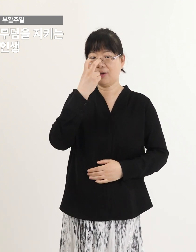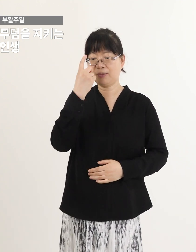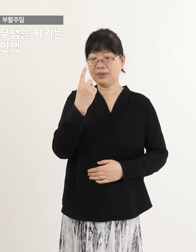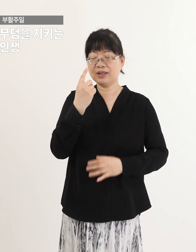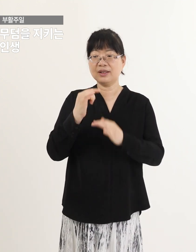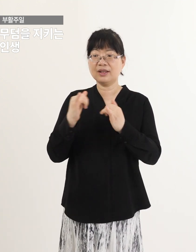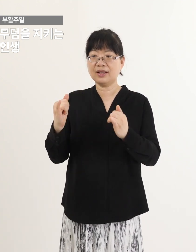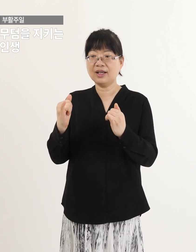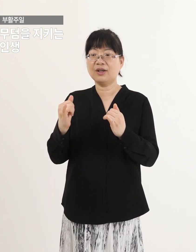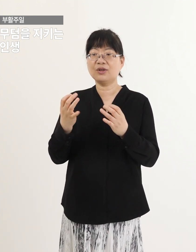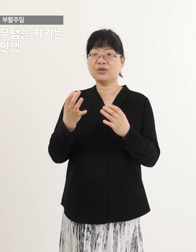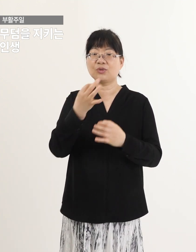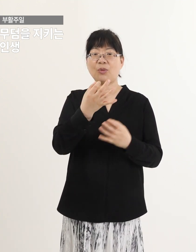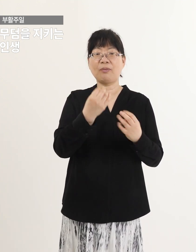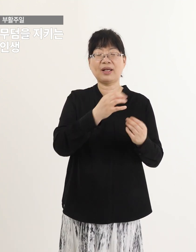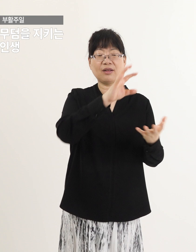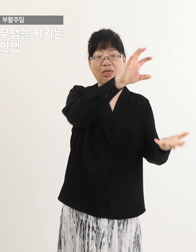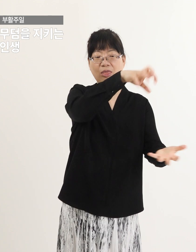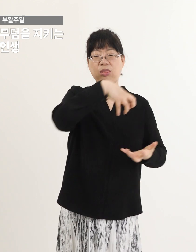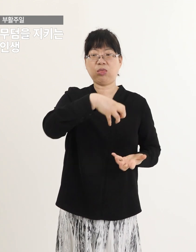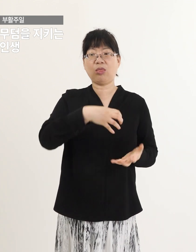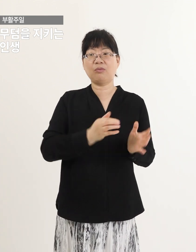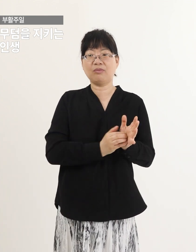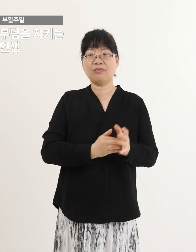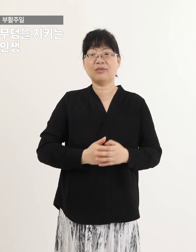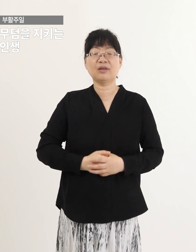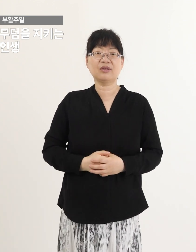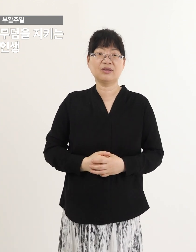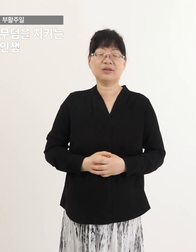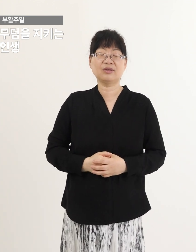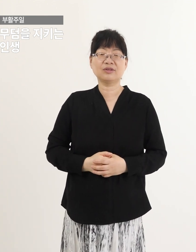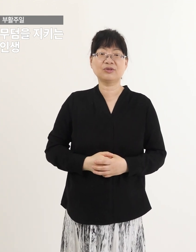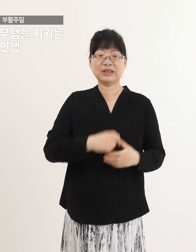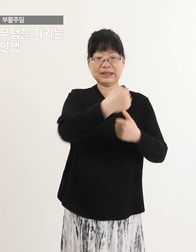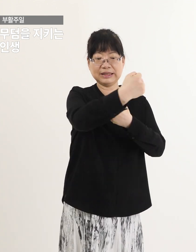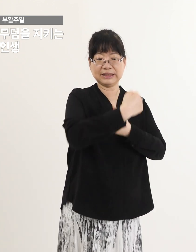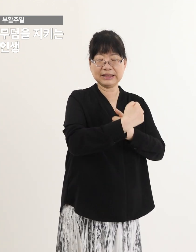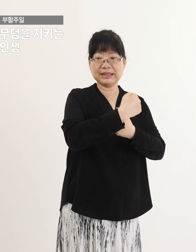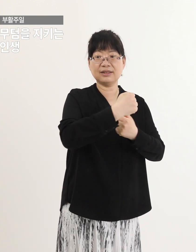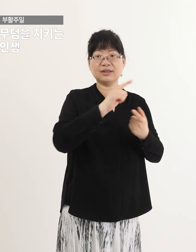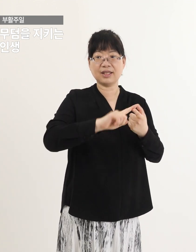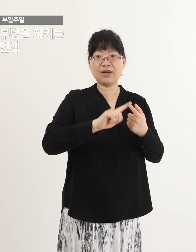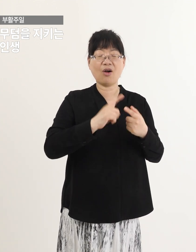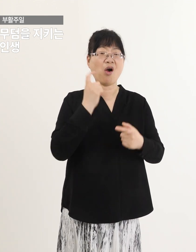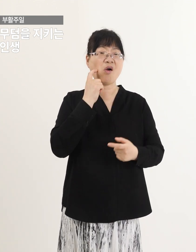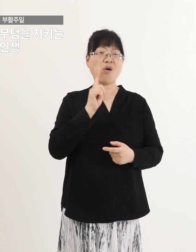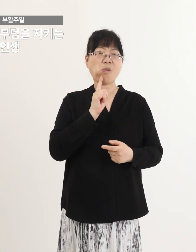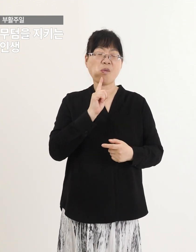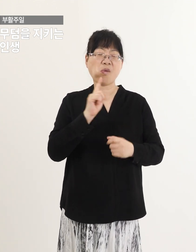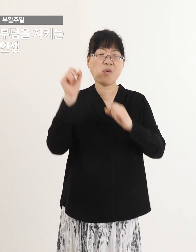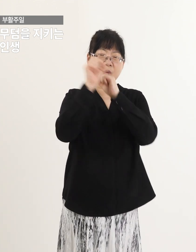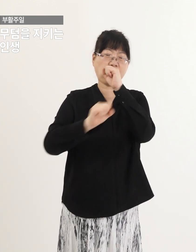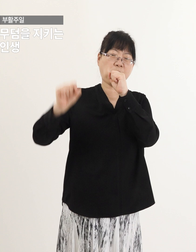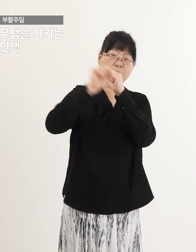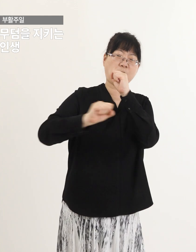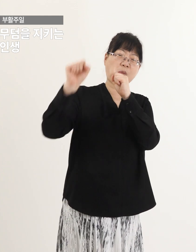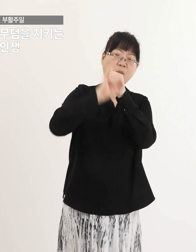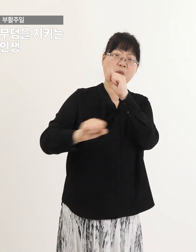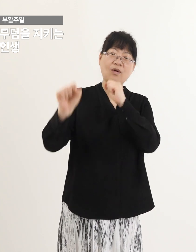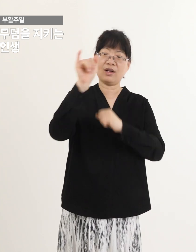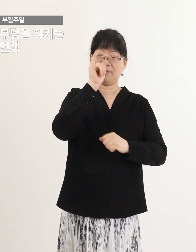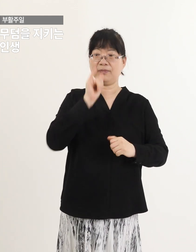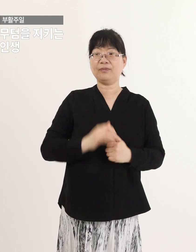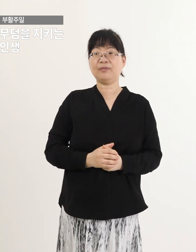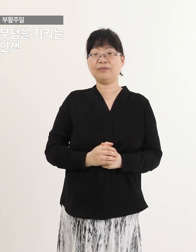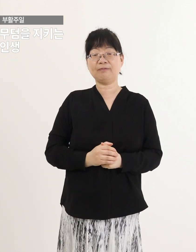군인들이 돈을 많이 받았어요. 그리고 가르친 대로 거짓말을 유포합니다. 자, 사실은